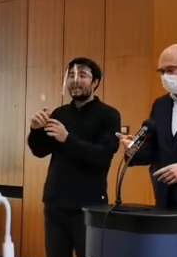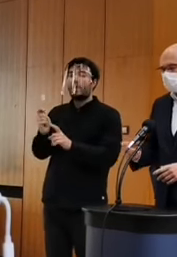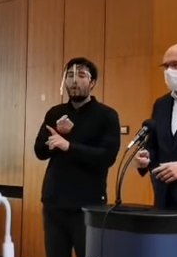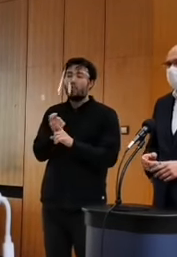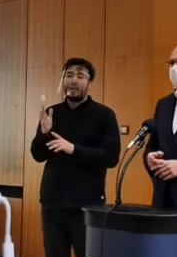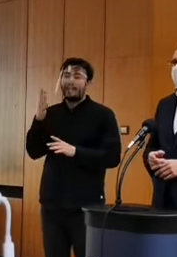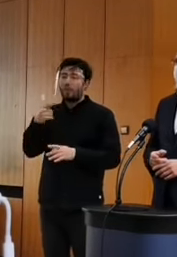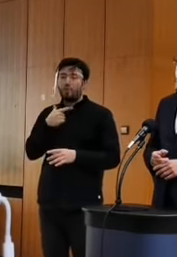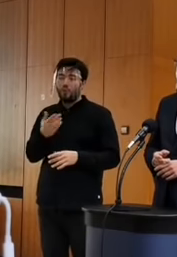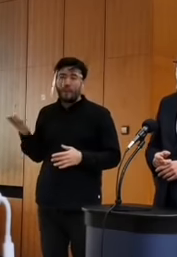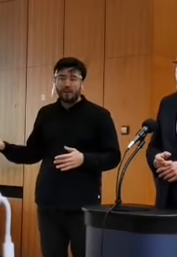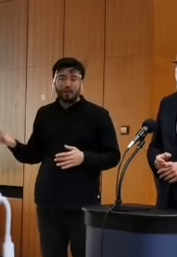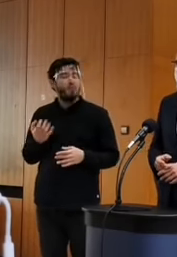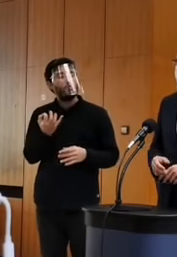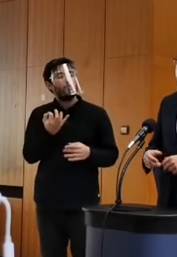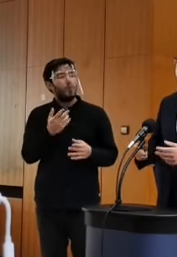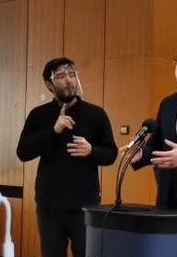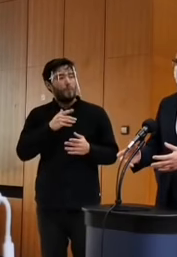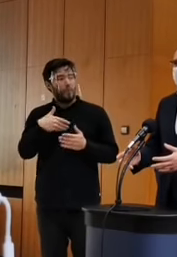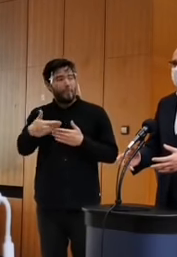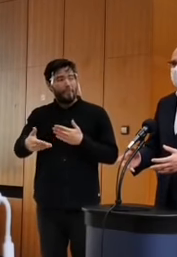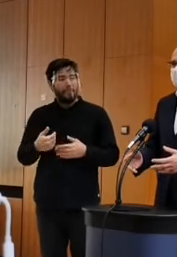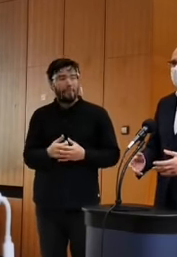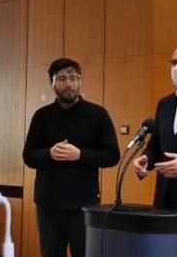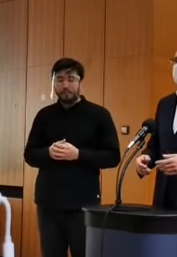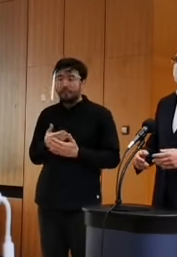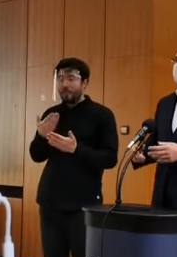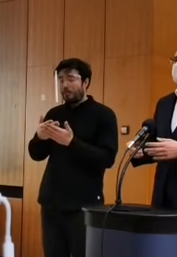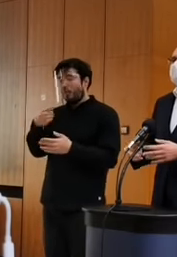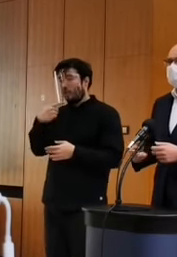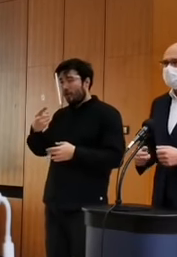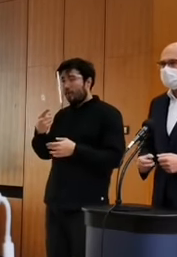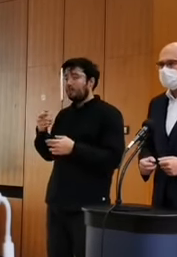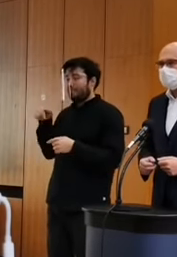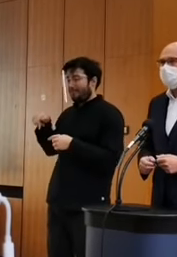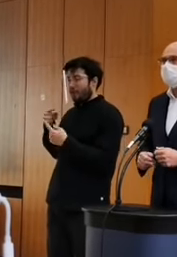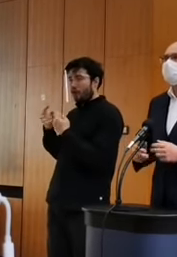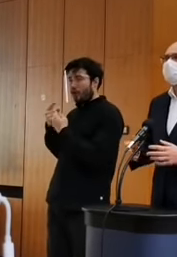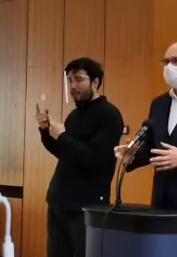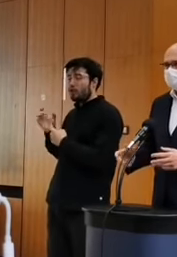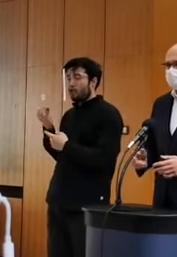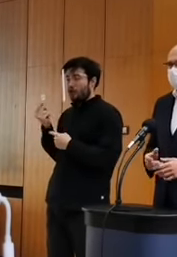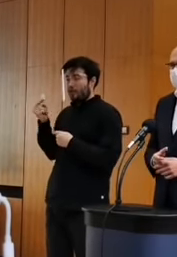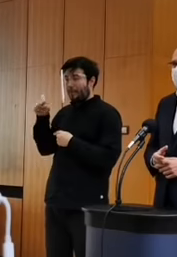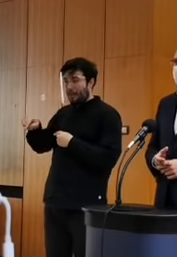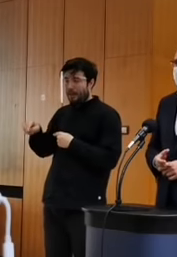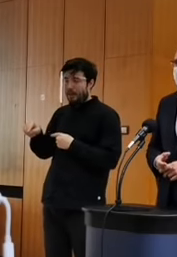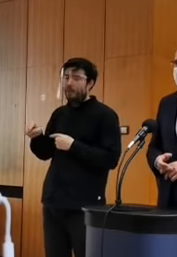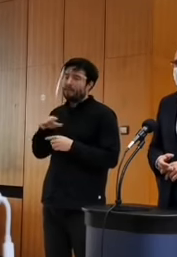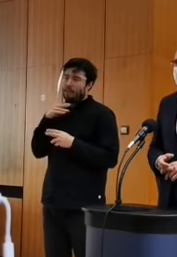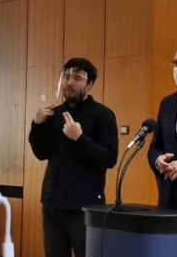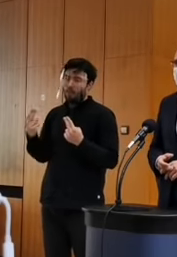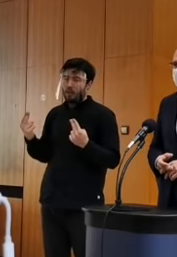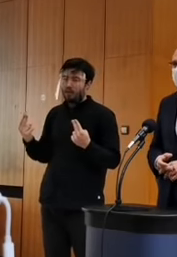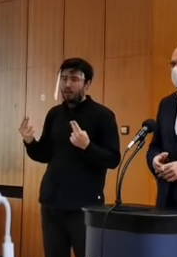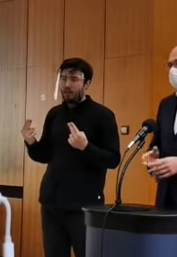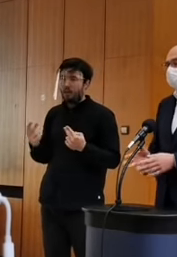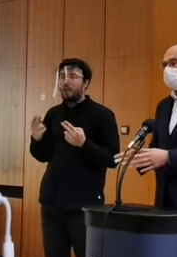Preto hovorím, že tieto rokovania, ktoré nás čakajú, sú veľmi dôležité. Jasné, že to nie je úplne automatické, že príde k